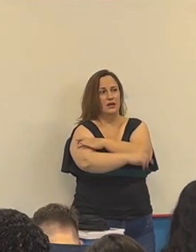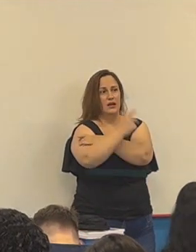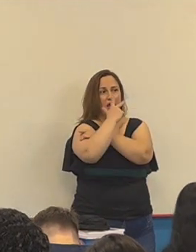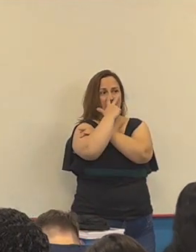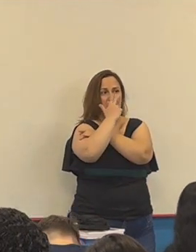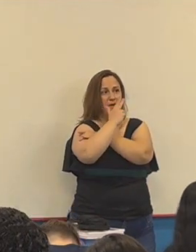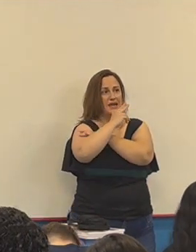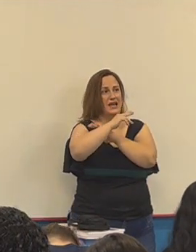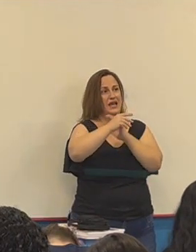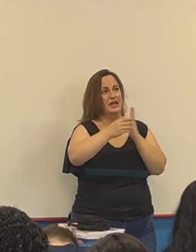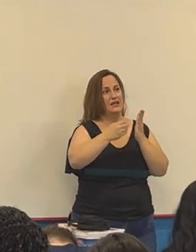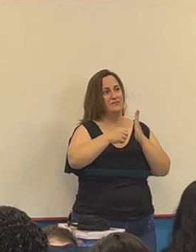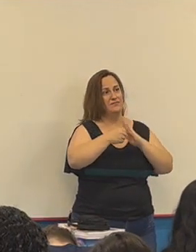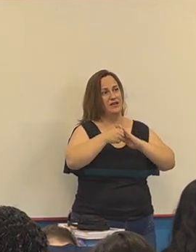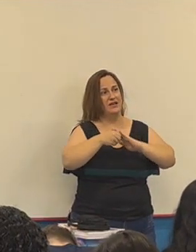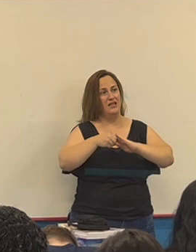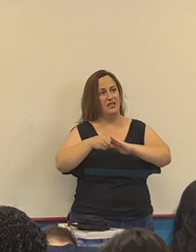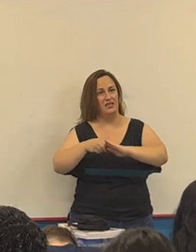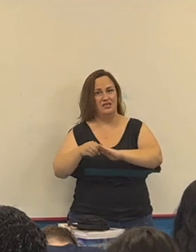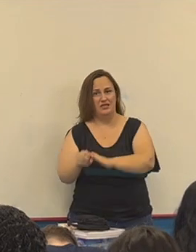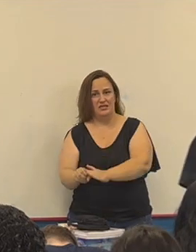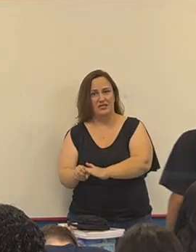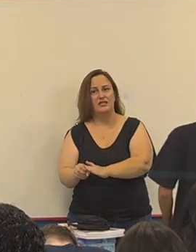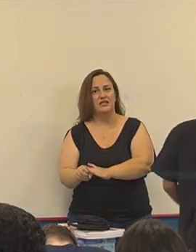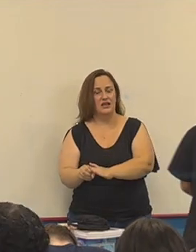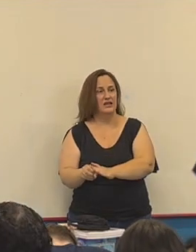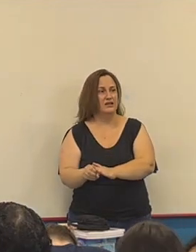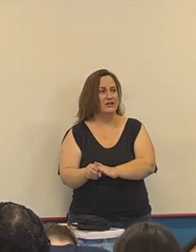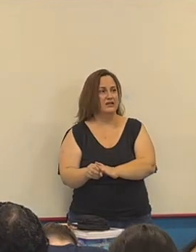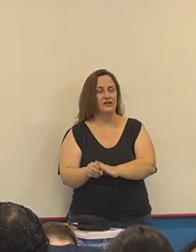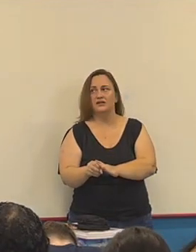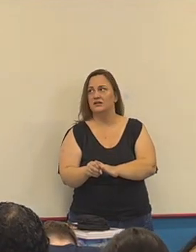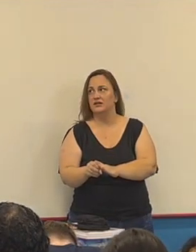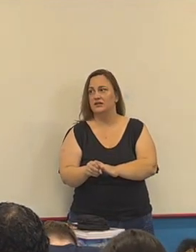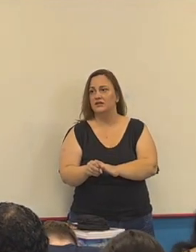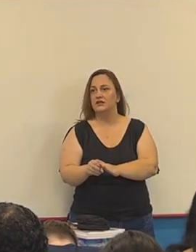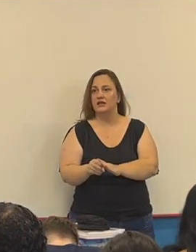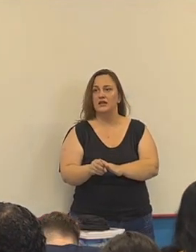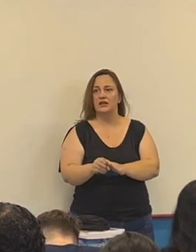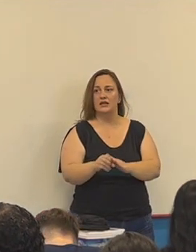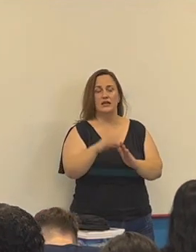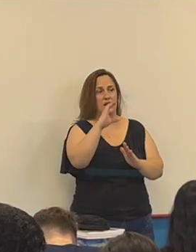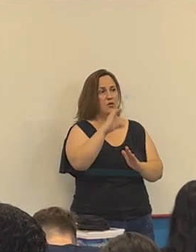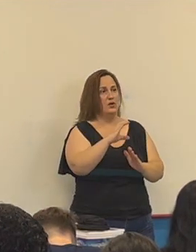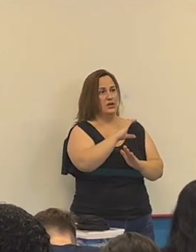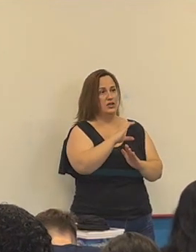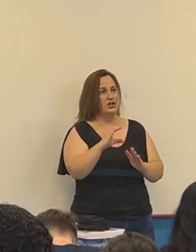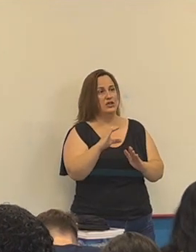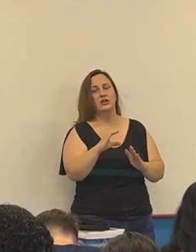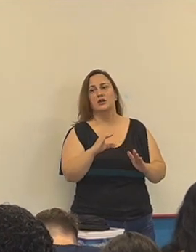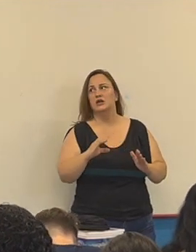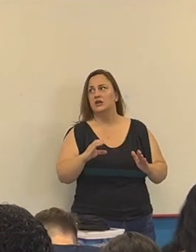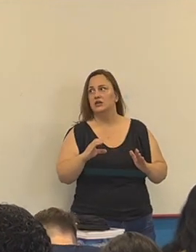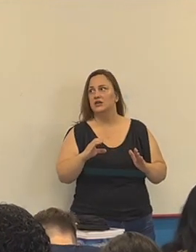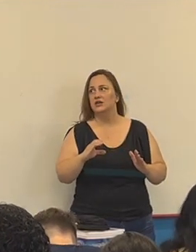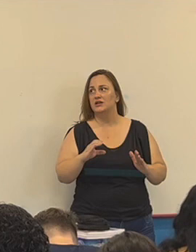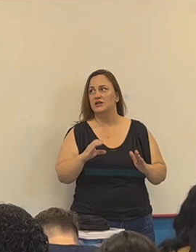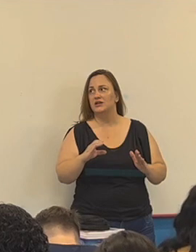literalmente demonizada pela arquitetura, pela igreja católica.